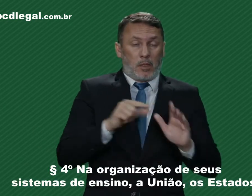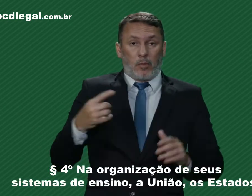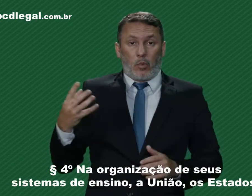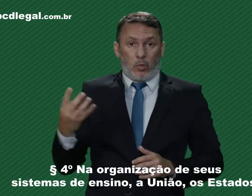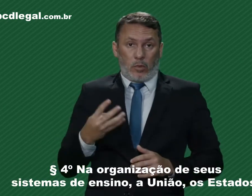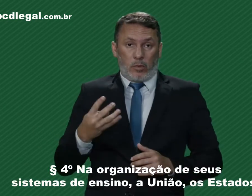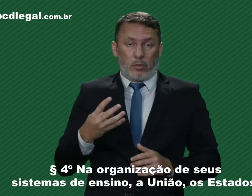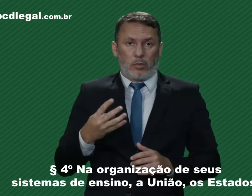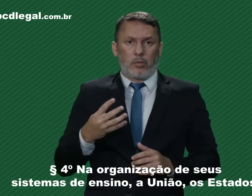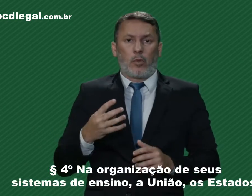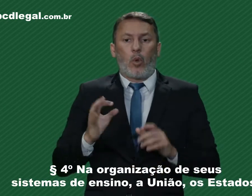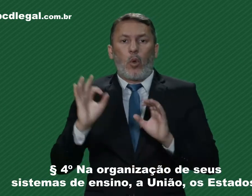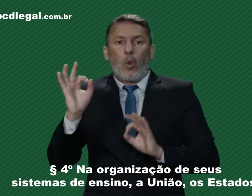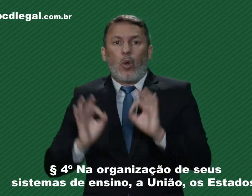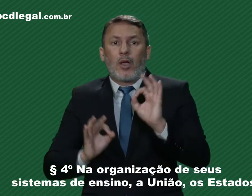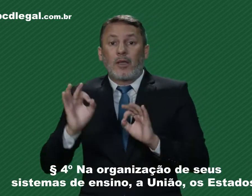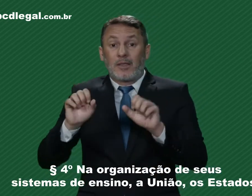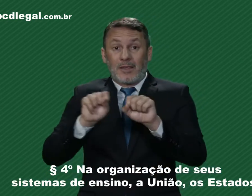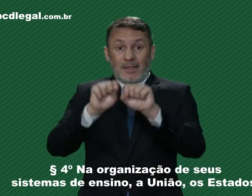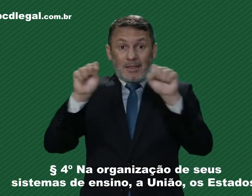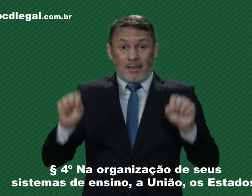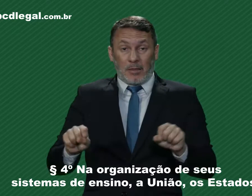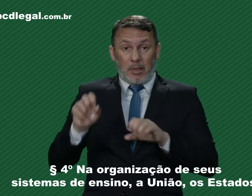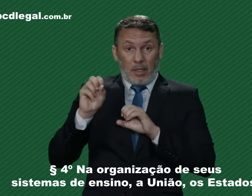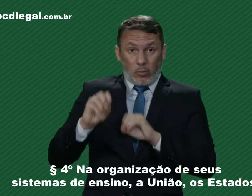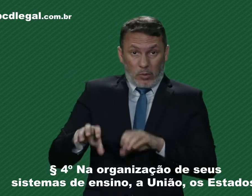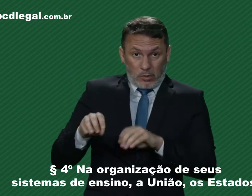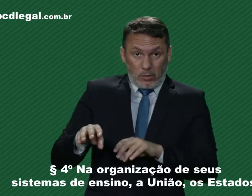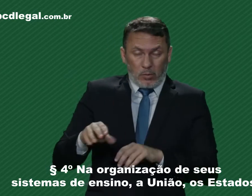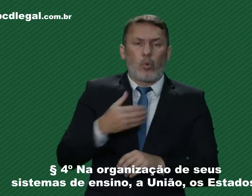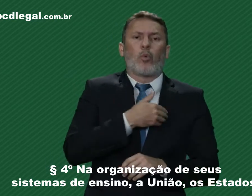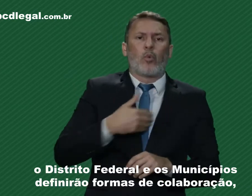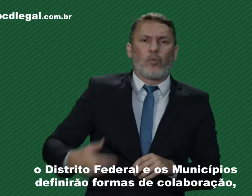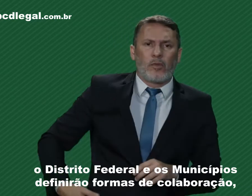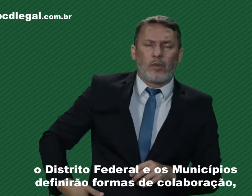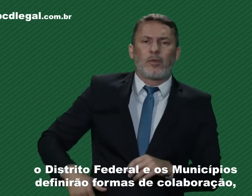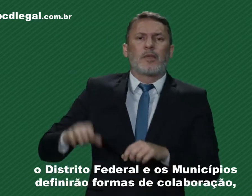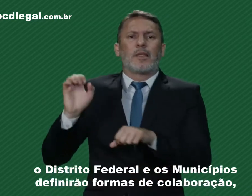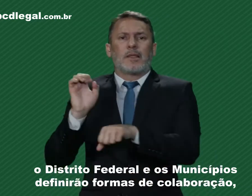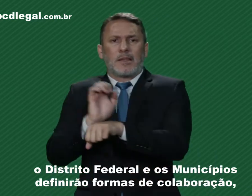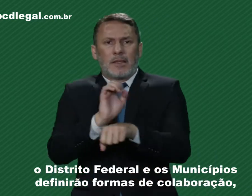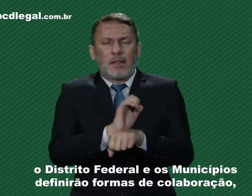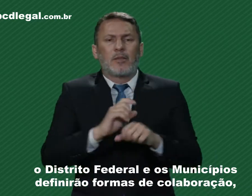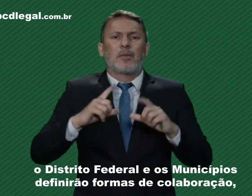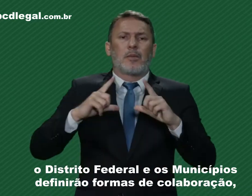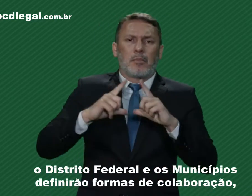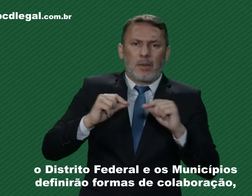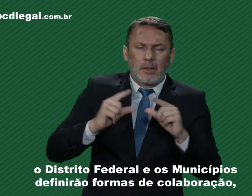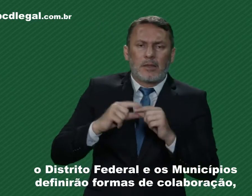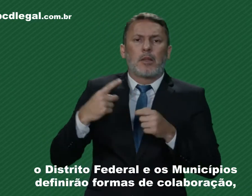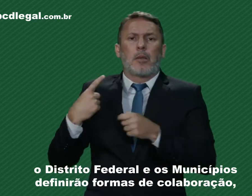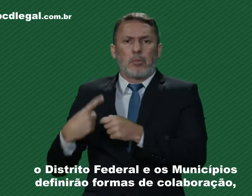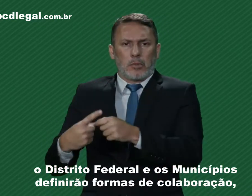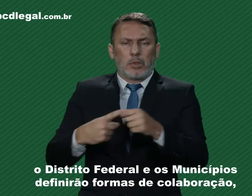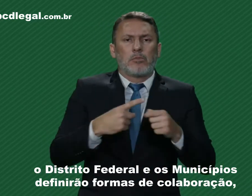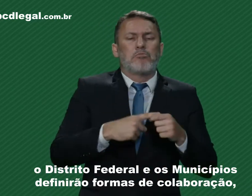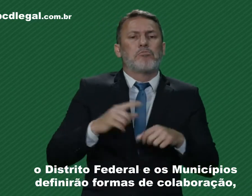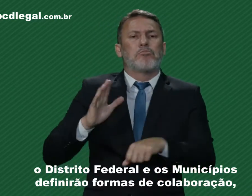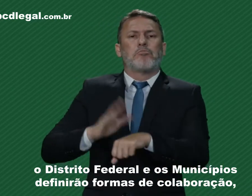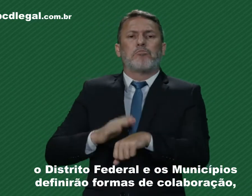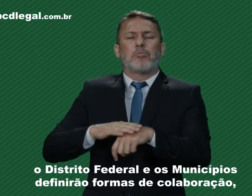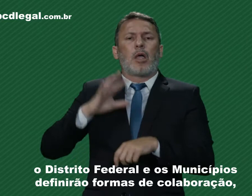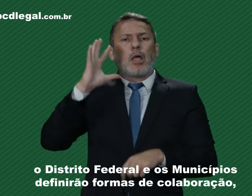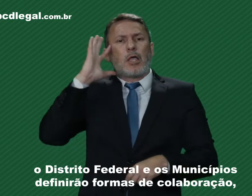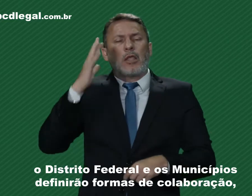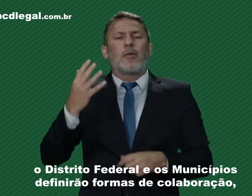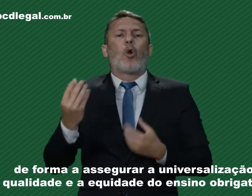Na organização de seus sistemas de ensino, a União, os Estados, o Distrito Federal e os municípios definirão